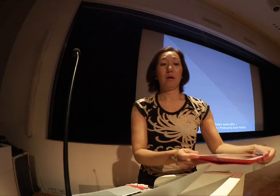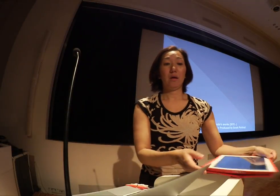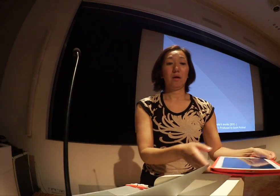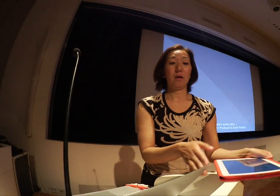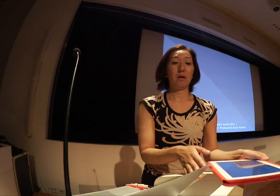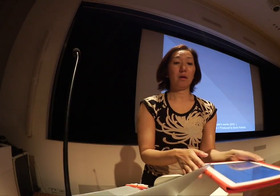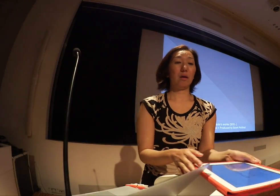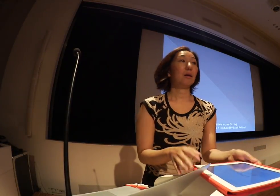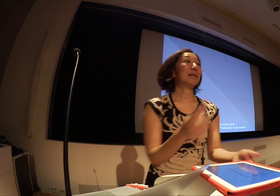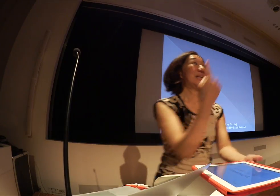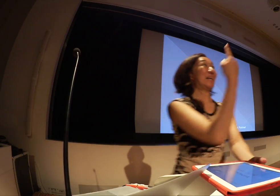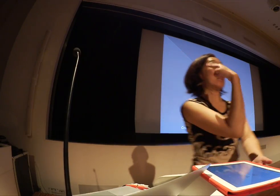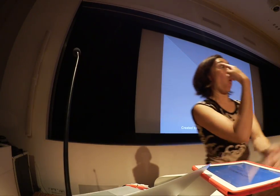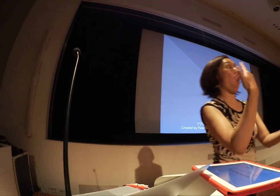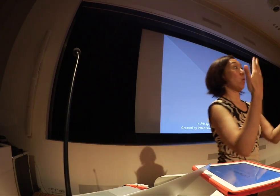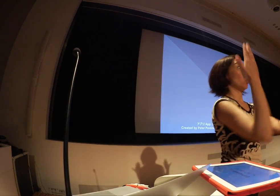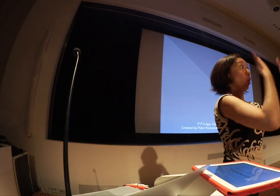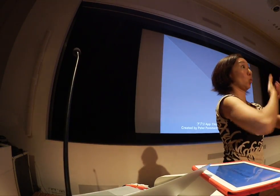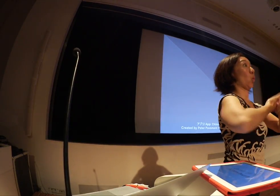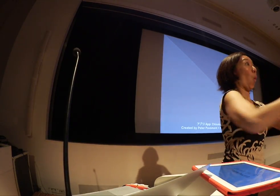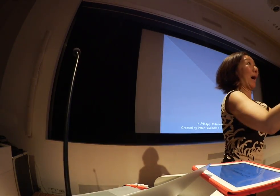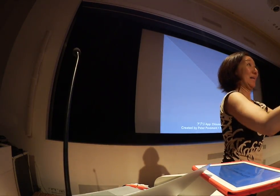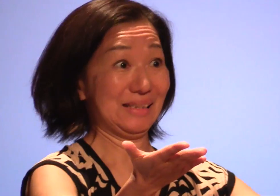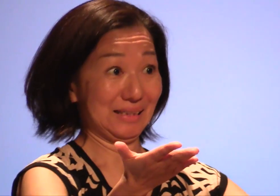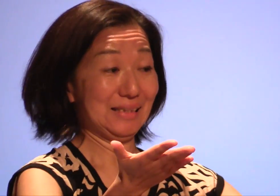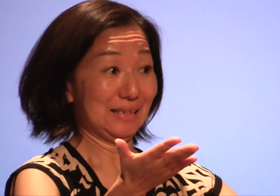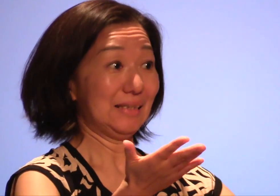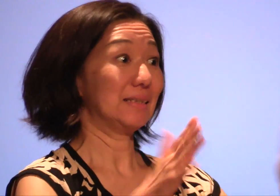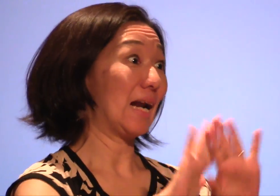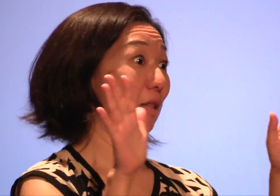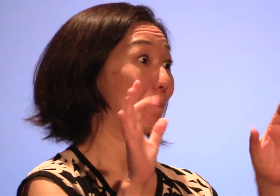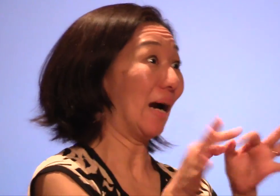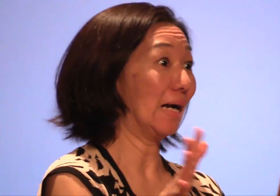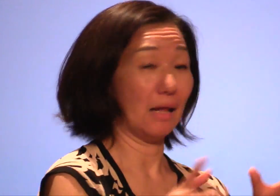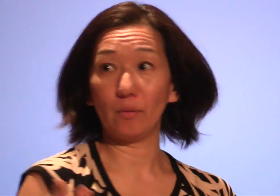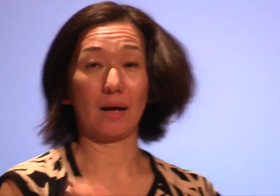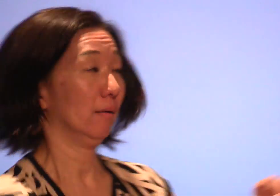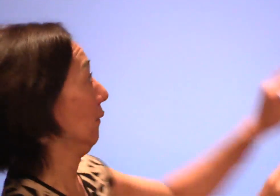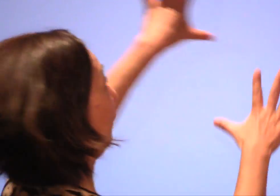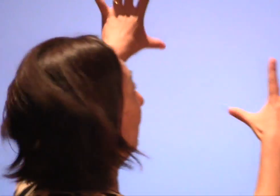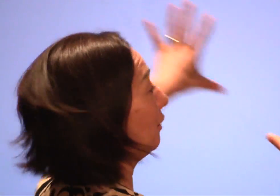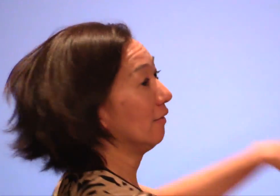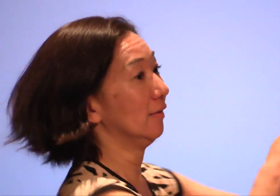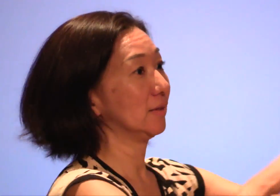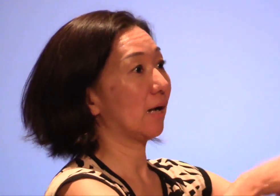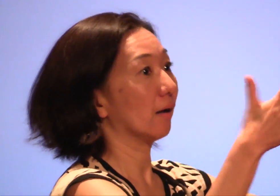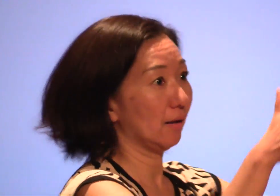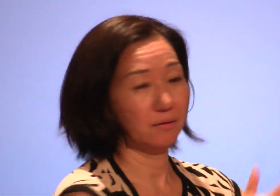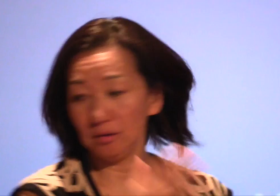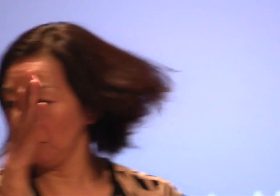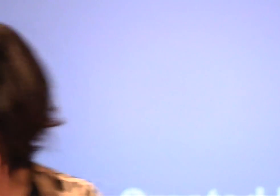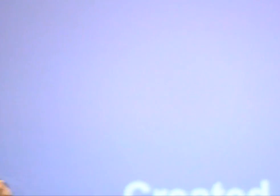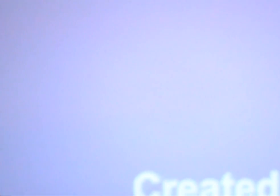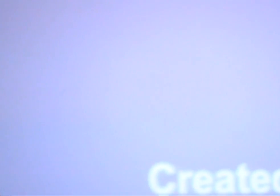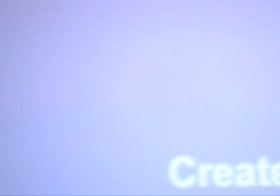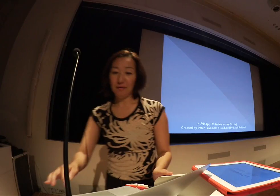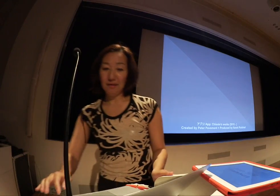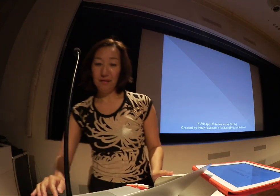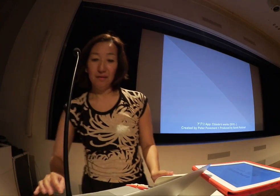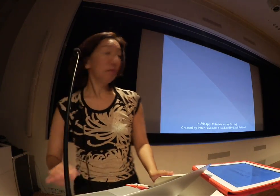昨日の夜公開しまして、 始めたばかりなのでちょっとこちらでは映すこと